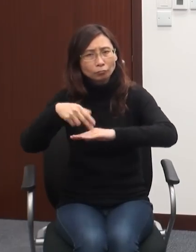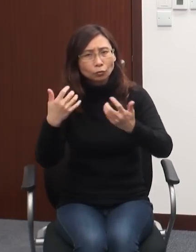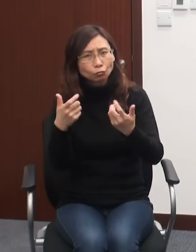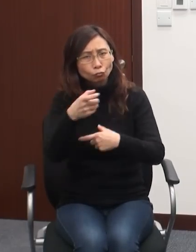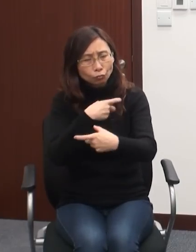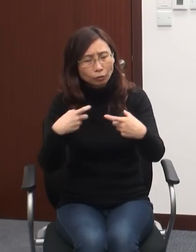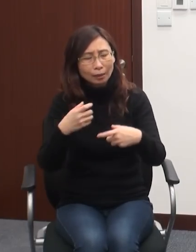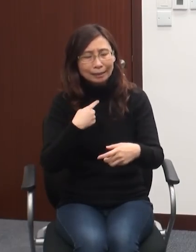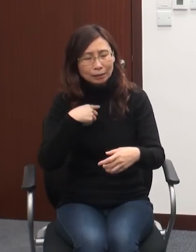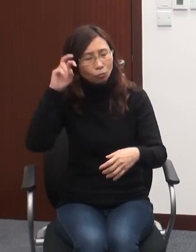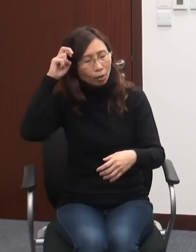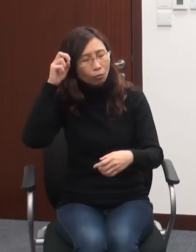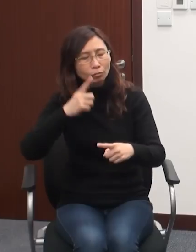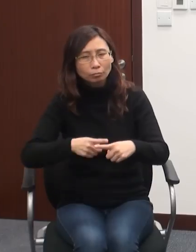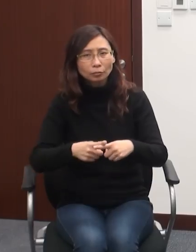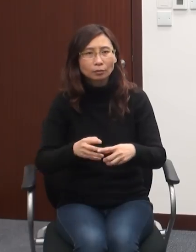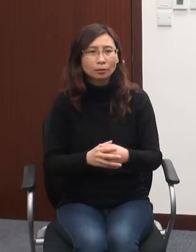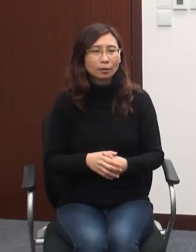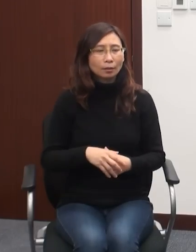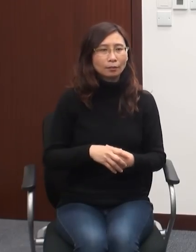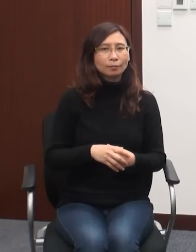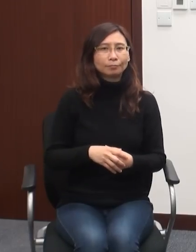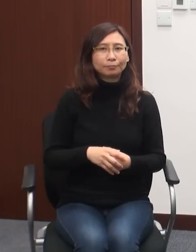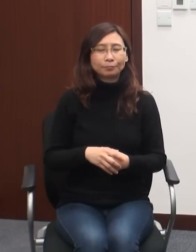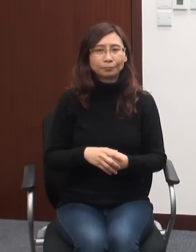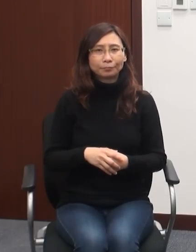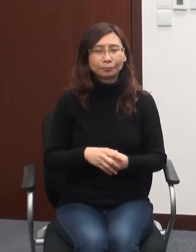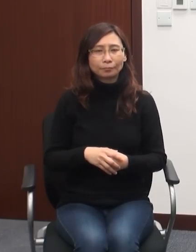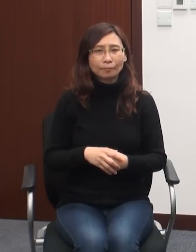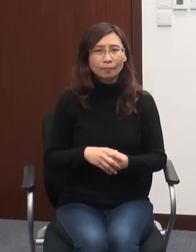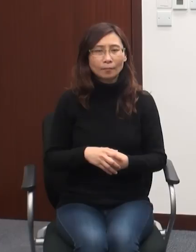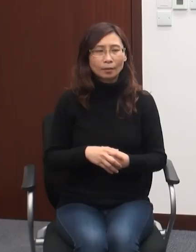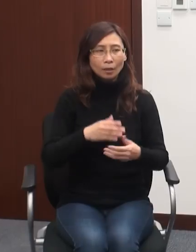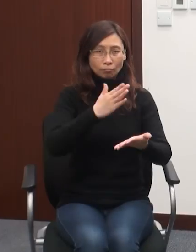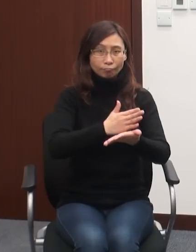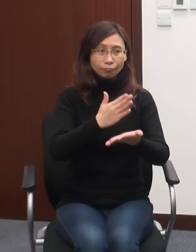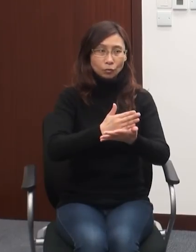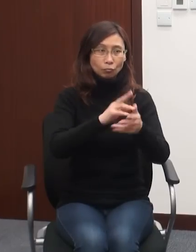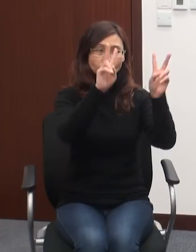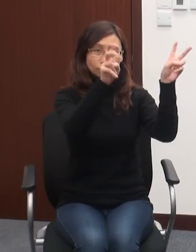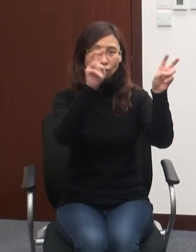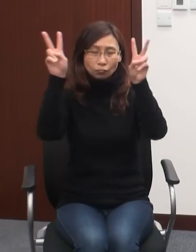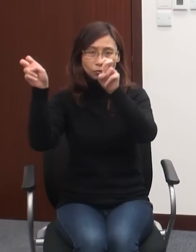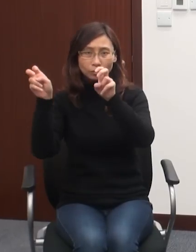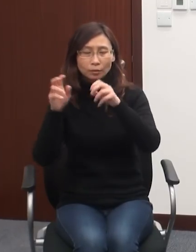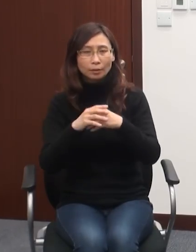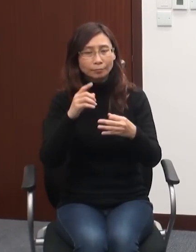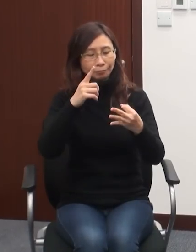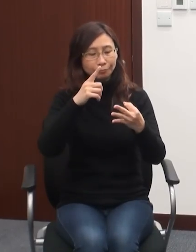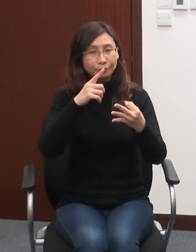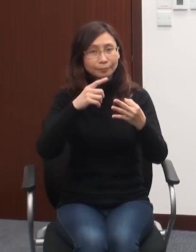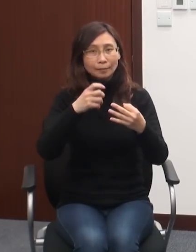咯。 哦，咁我諗當然依度你講到點樣係將唔同嘅議題做一個叫做英文叫 framing